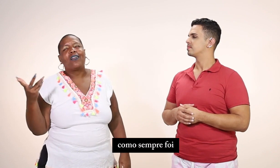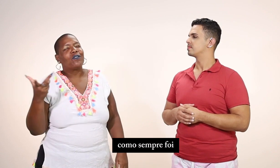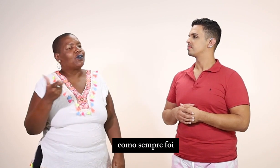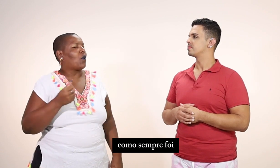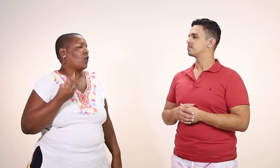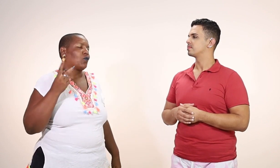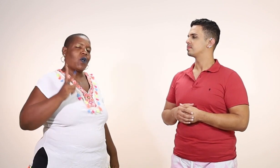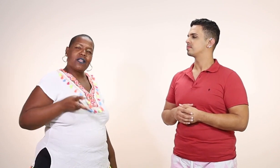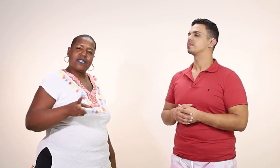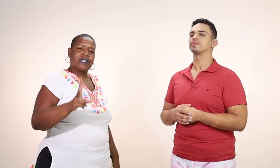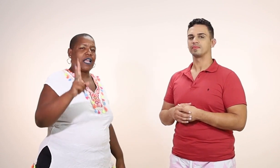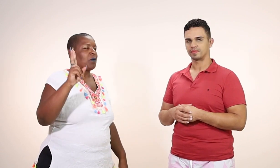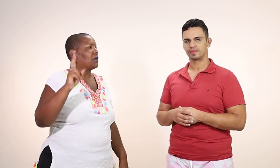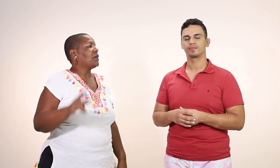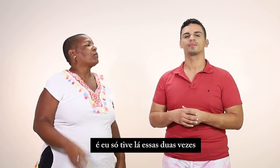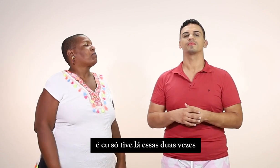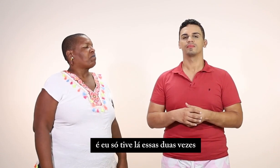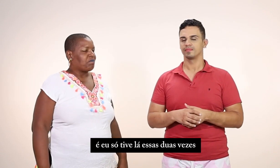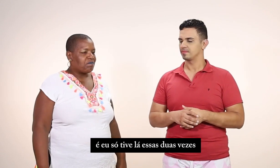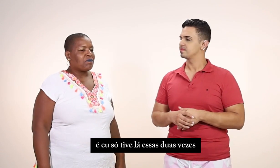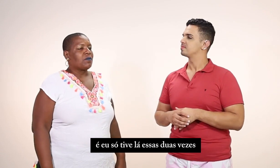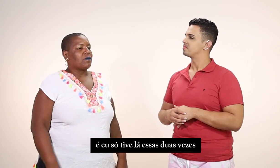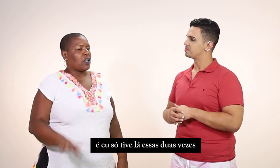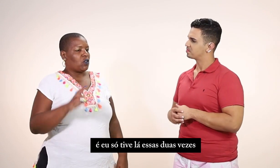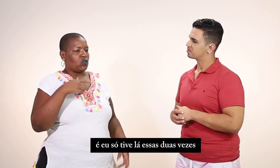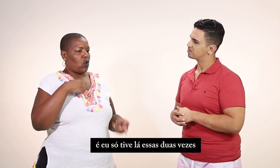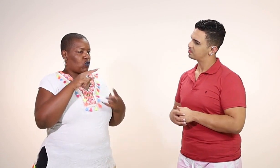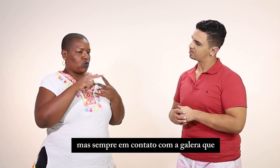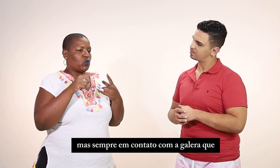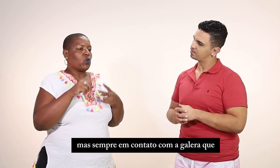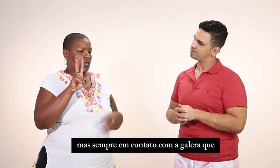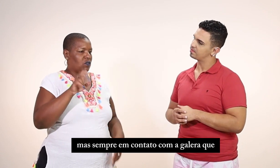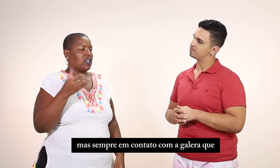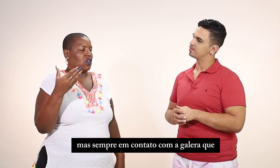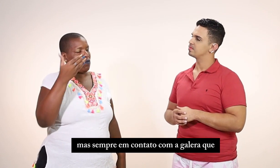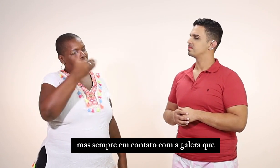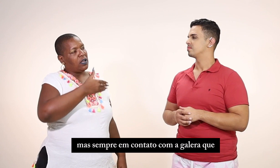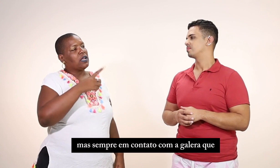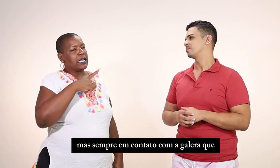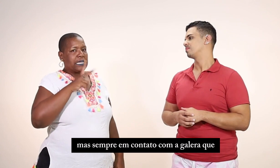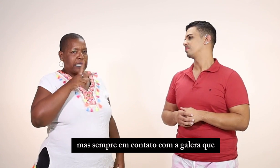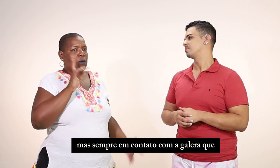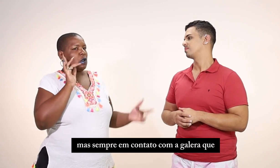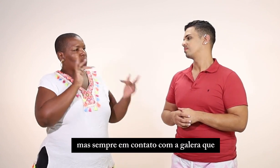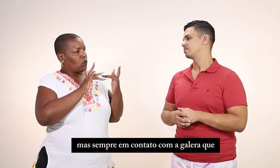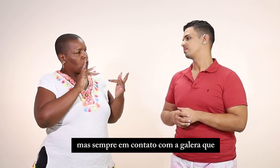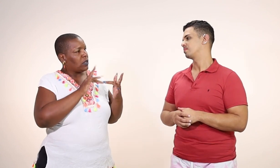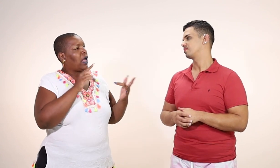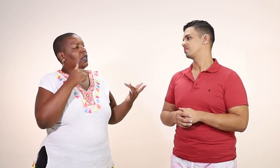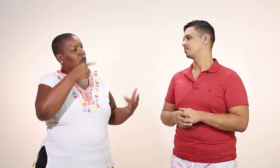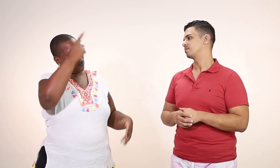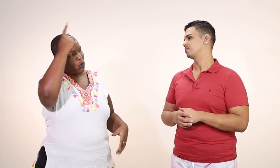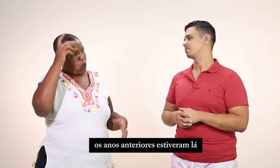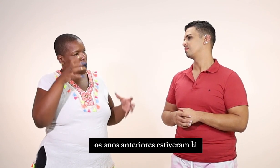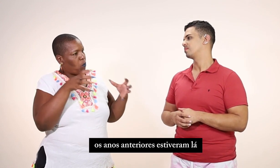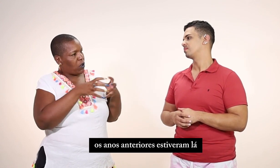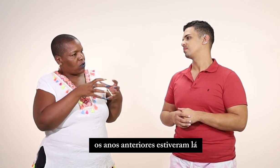foi. Eu só tive lá essas 2 vezes, mas sempre em contato com a galera que os anos